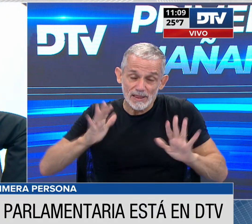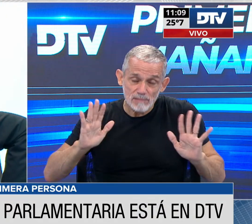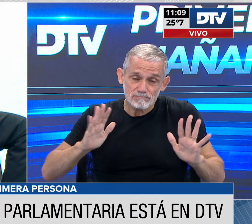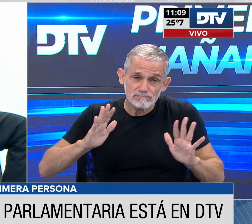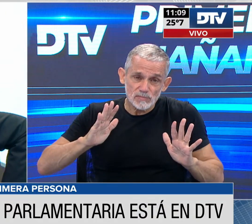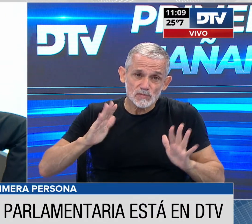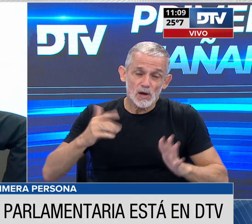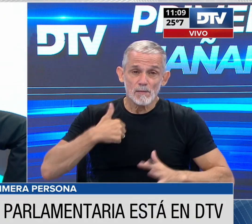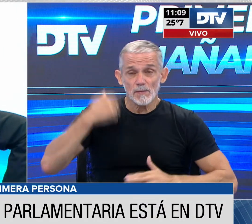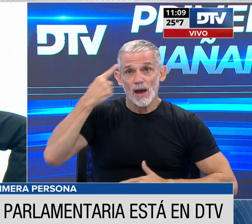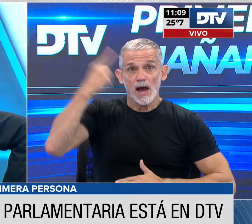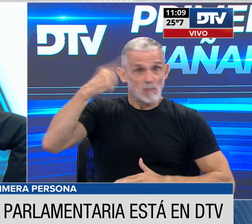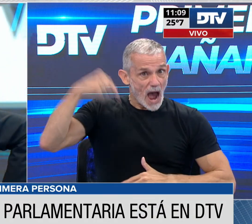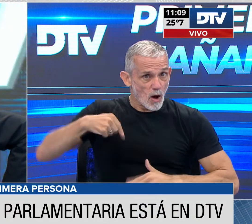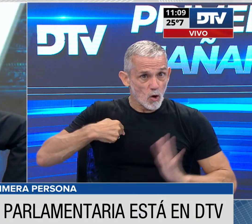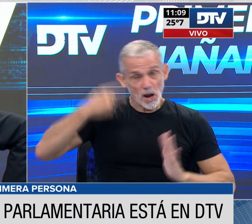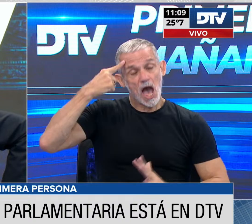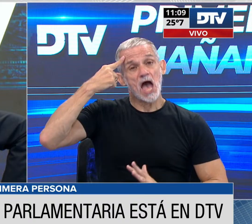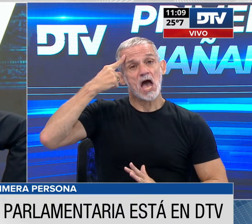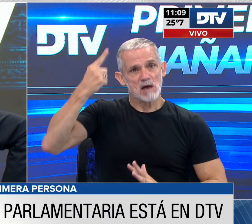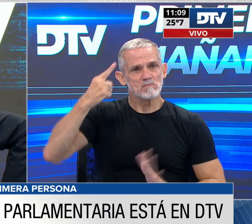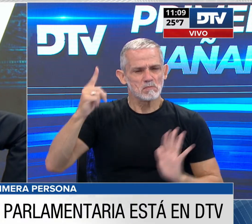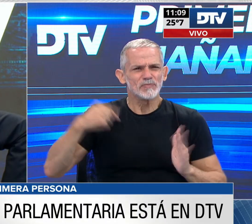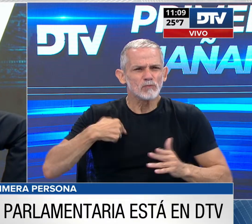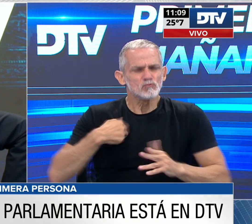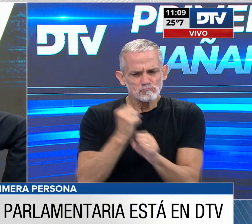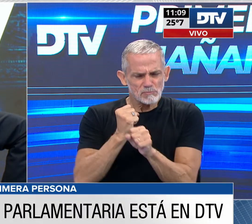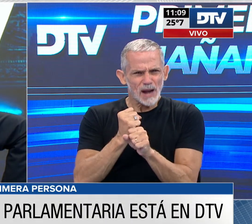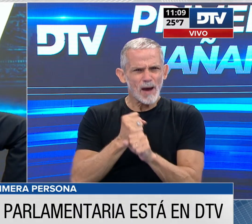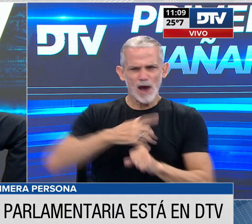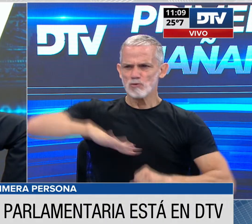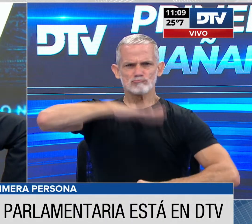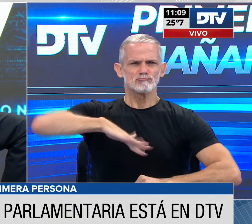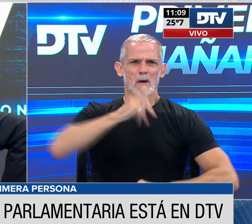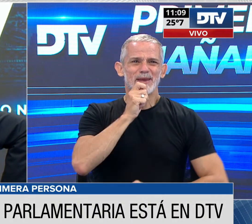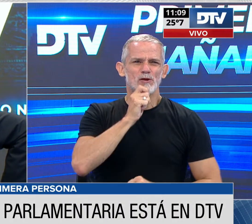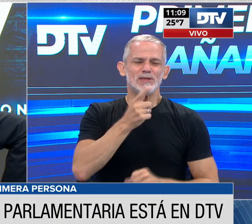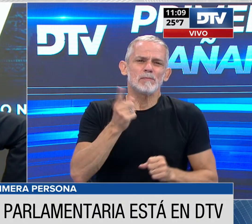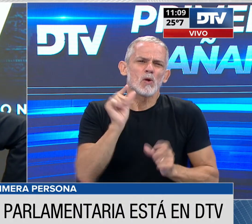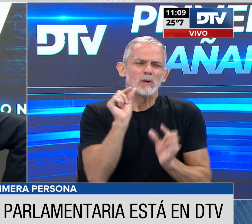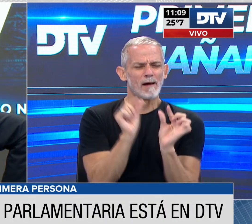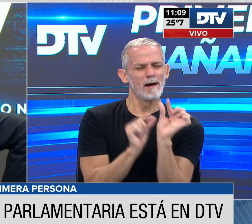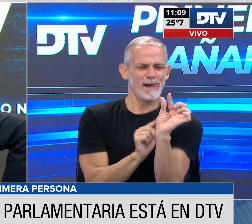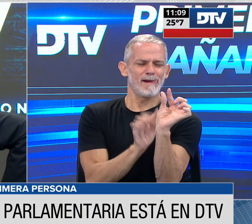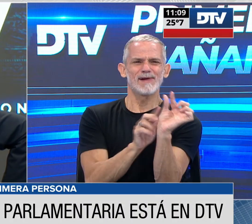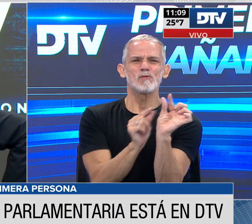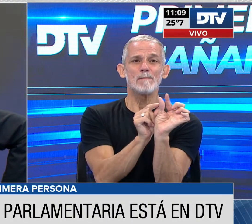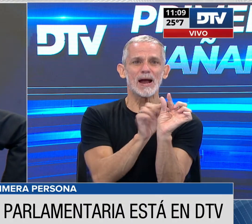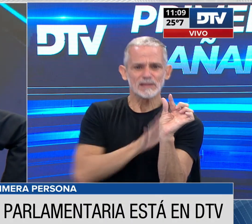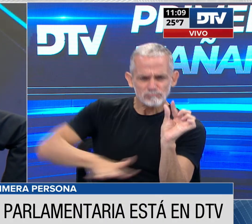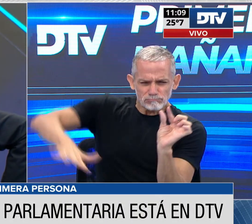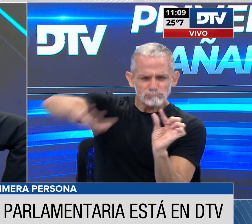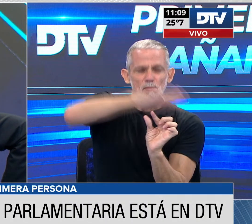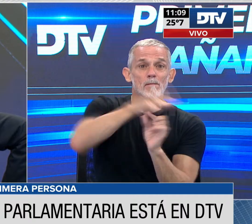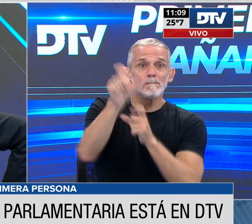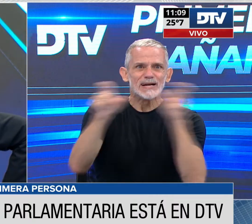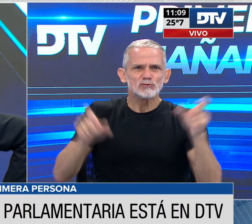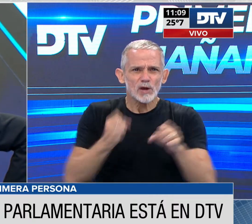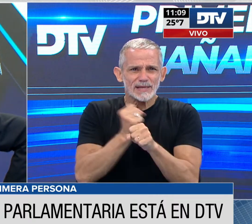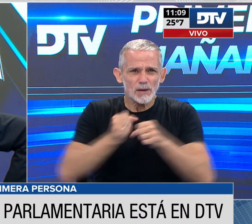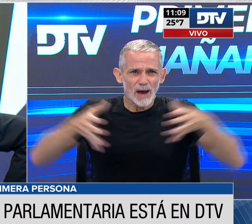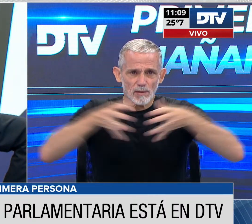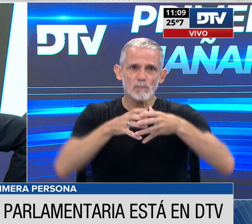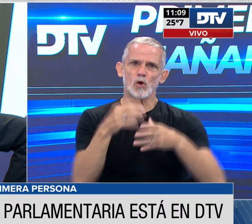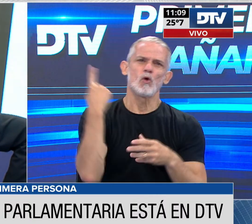una pregunta que se me ocurre ahora, porque uno trabaja acá, pero es solo una pequeña parte de un conjunto de personas, donde